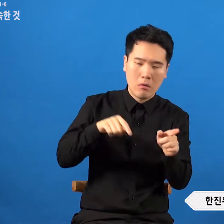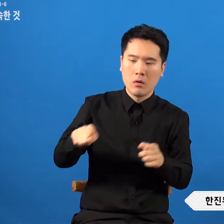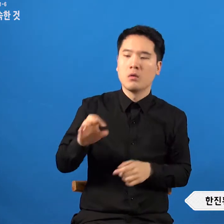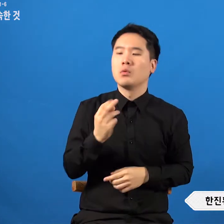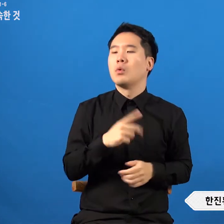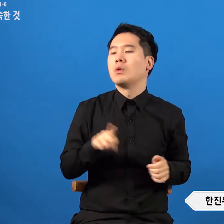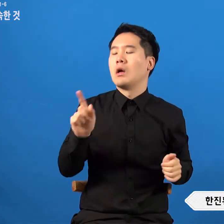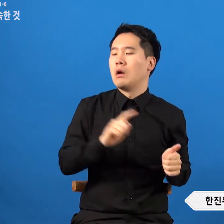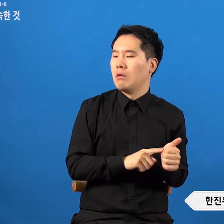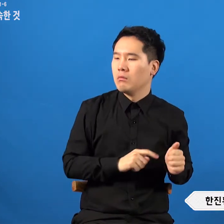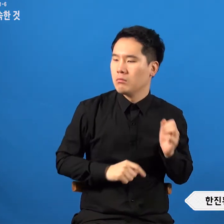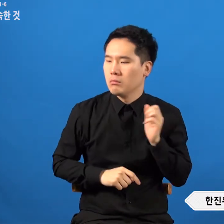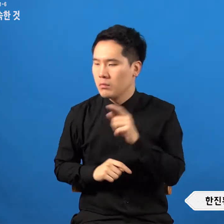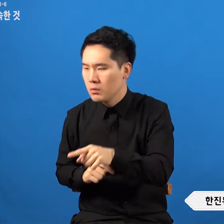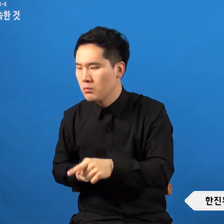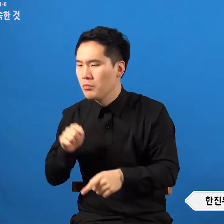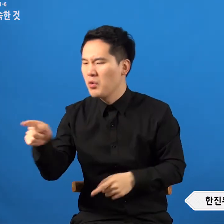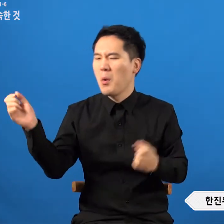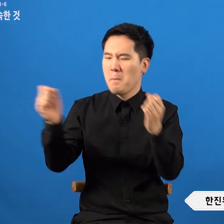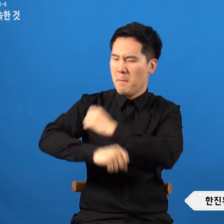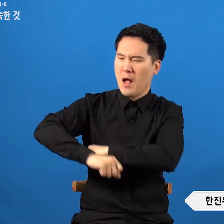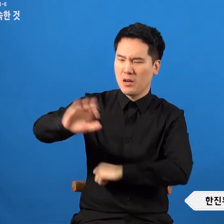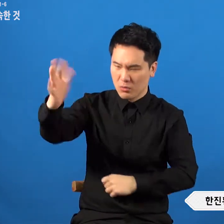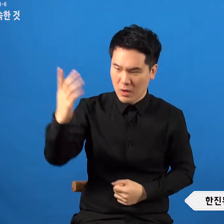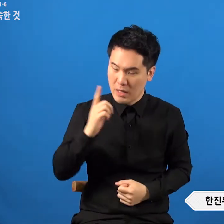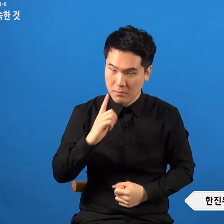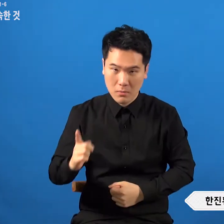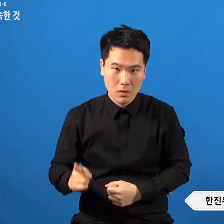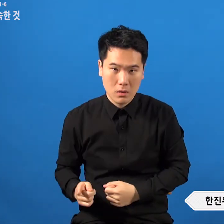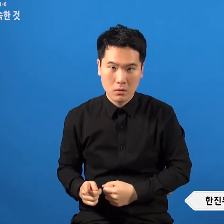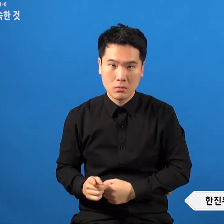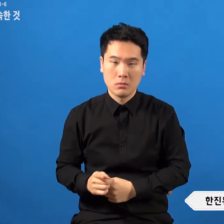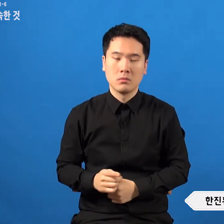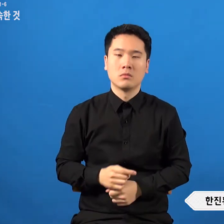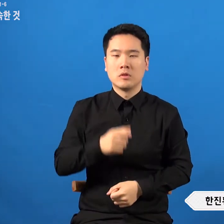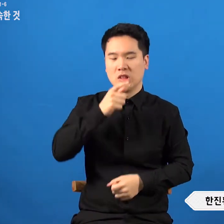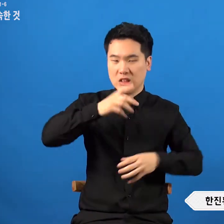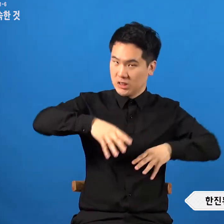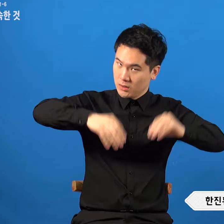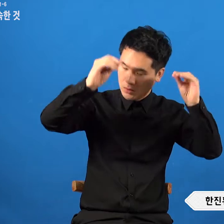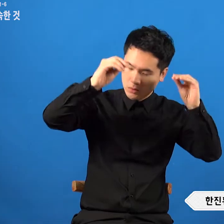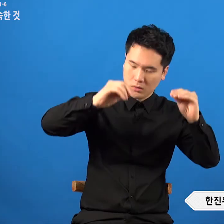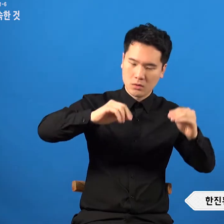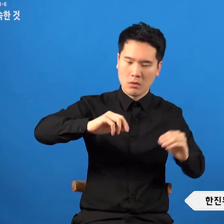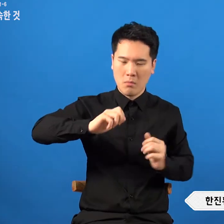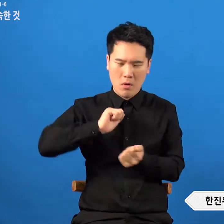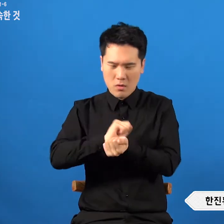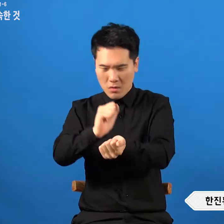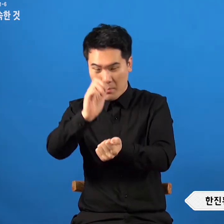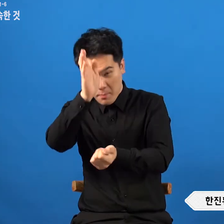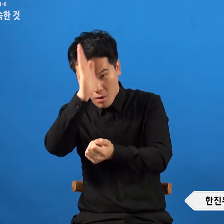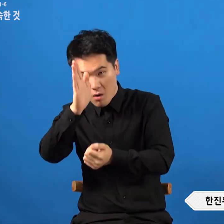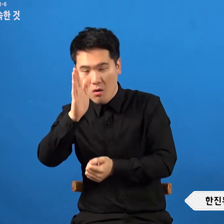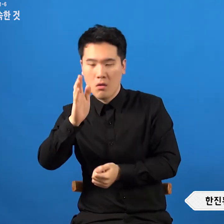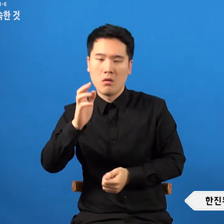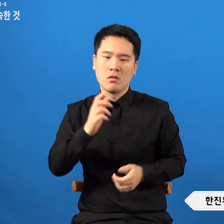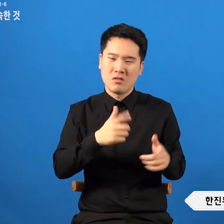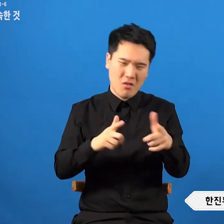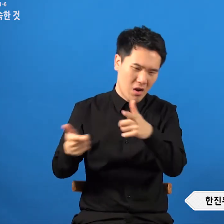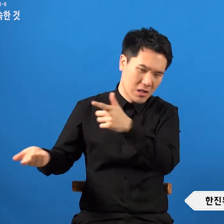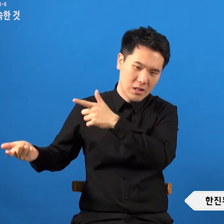되시죠? 기근, 역병, 내란, 일식, 이런